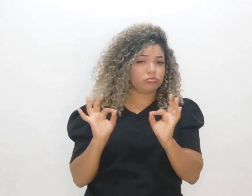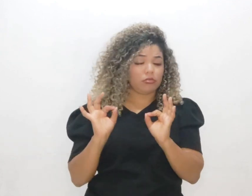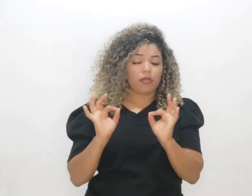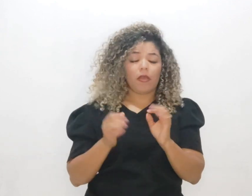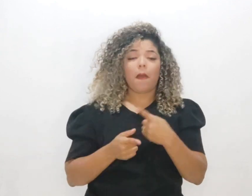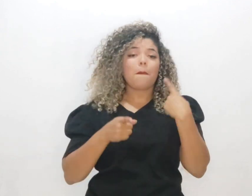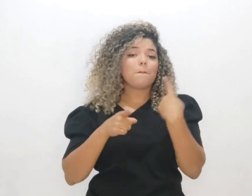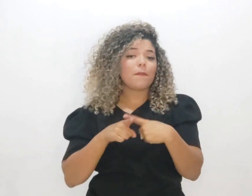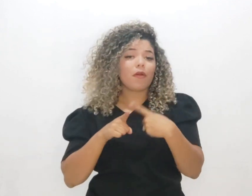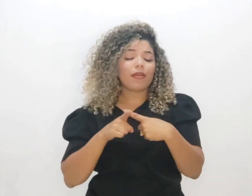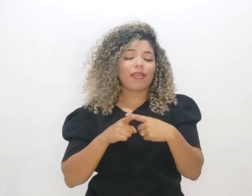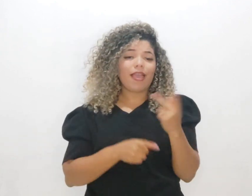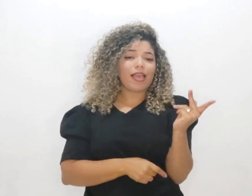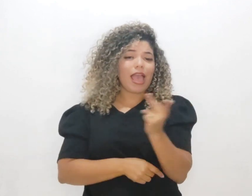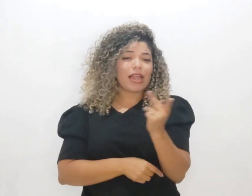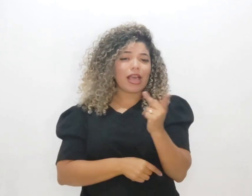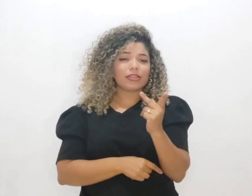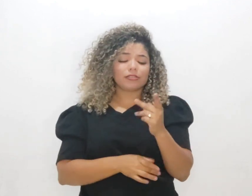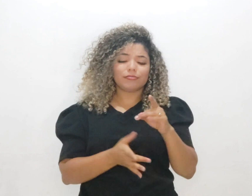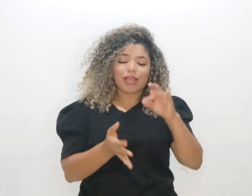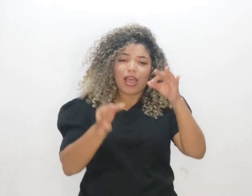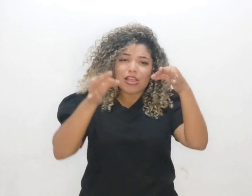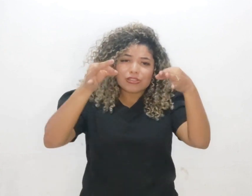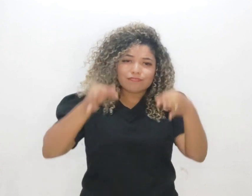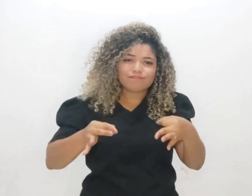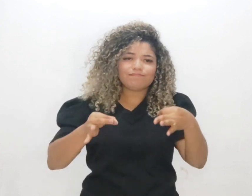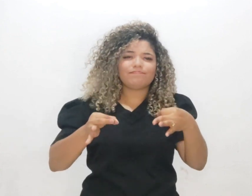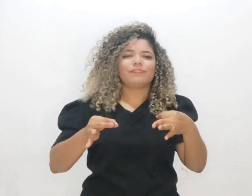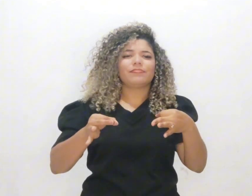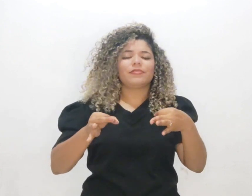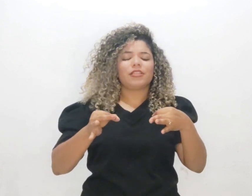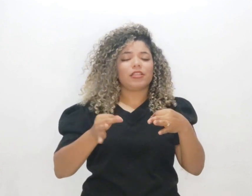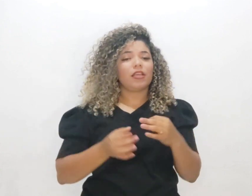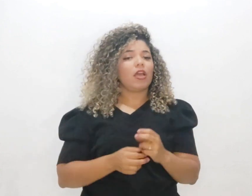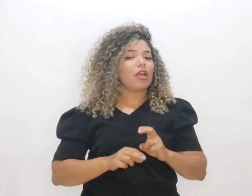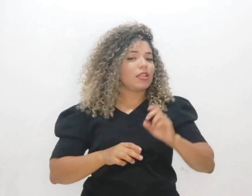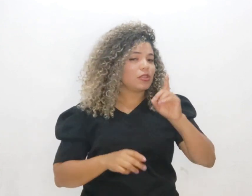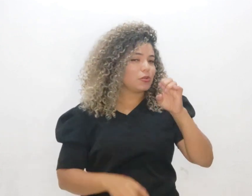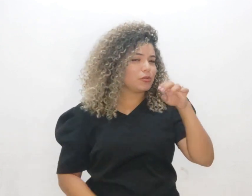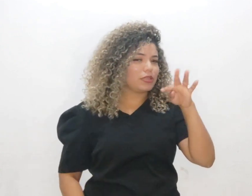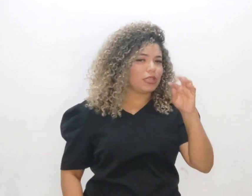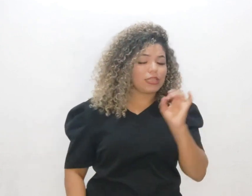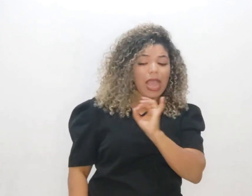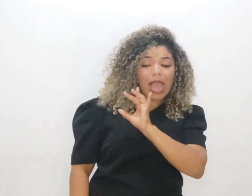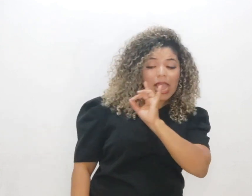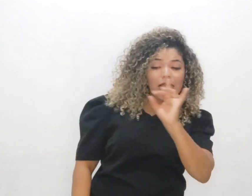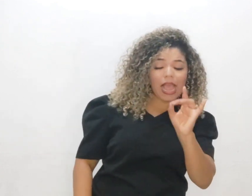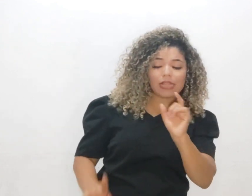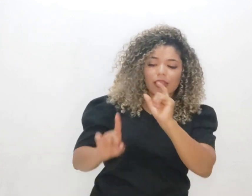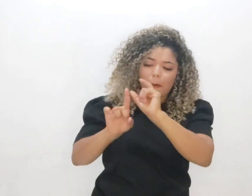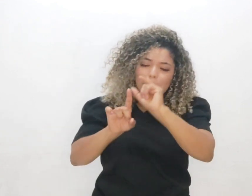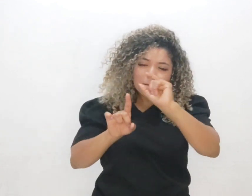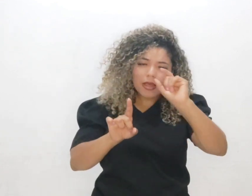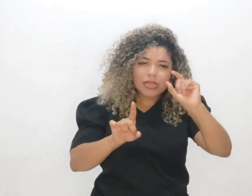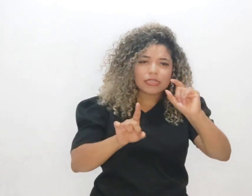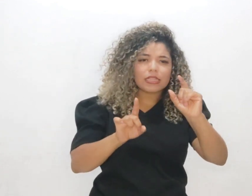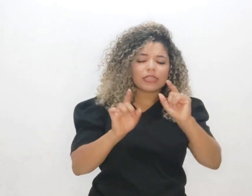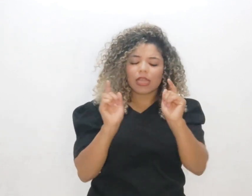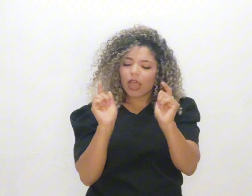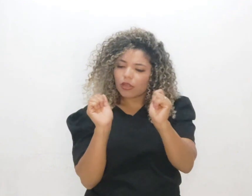as engrenagens não estão sendo conectadas com seus dentes. Cada engrenagem vai ter o seu par, a sua